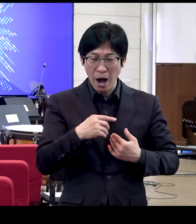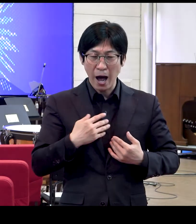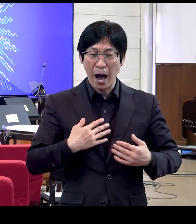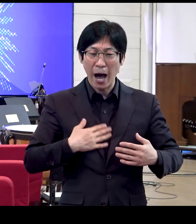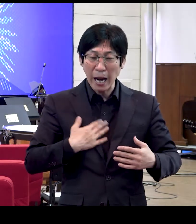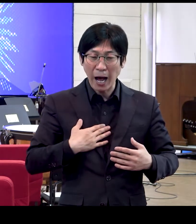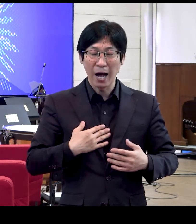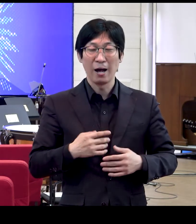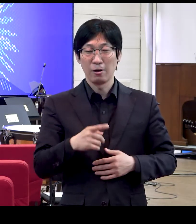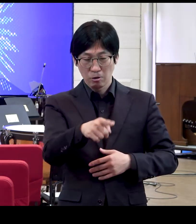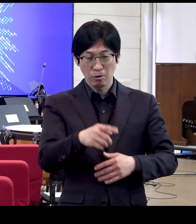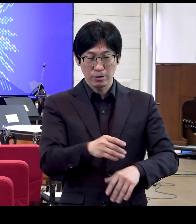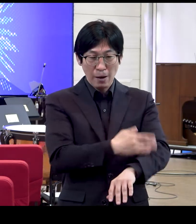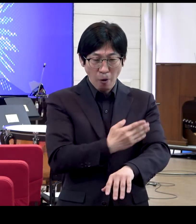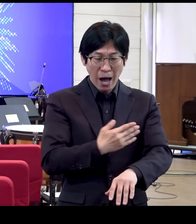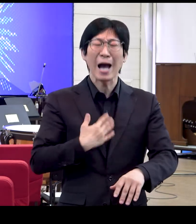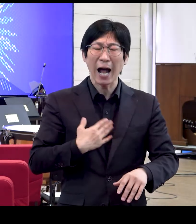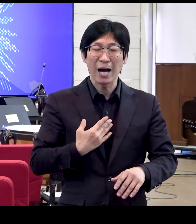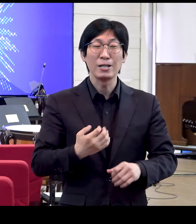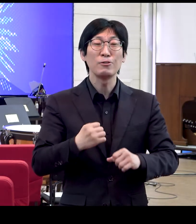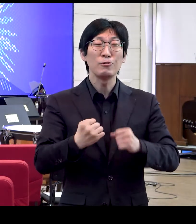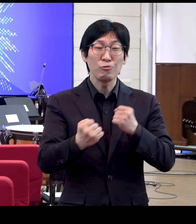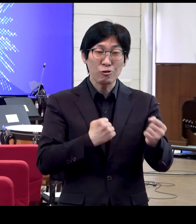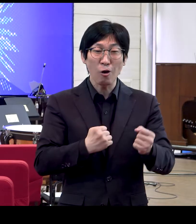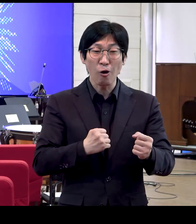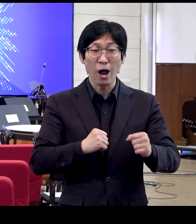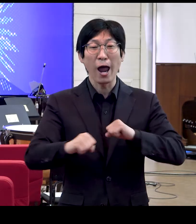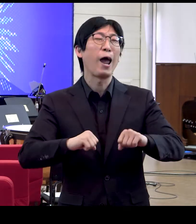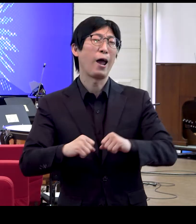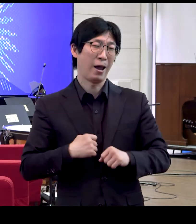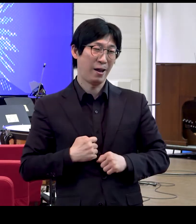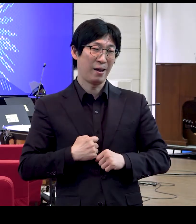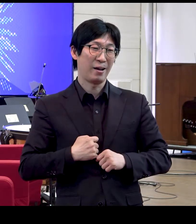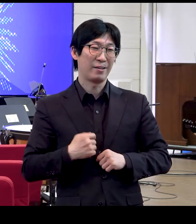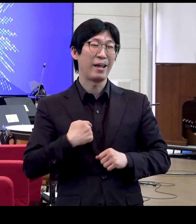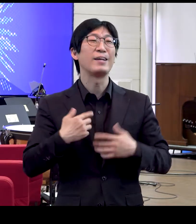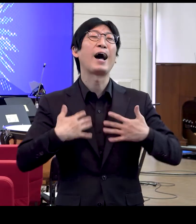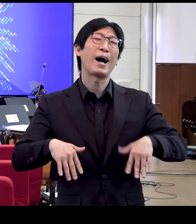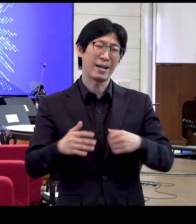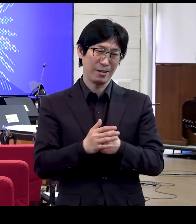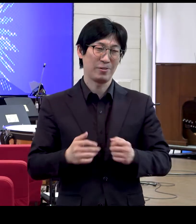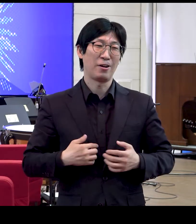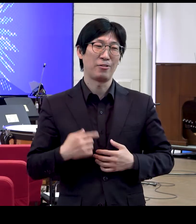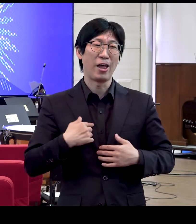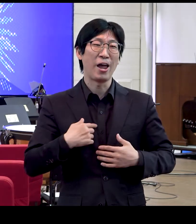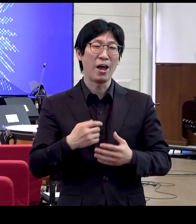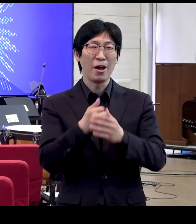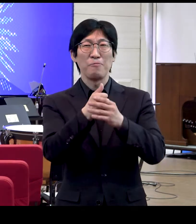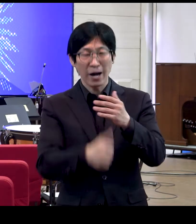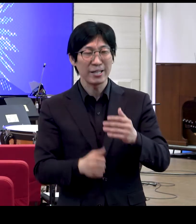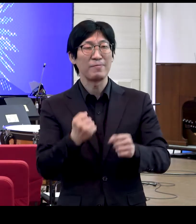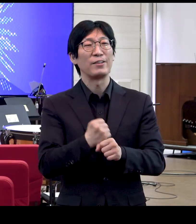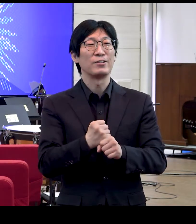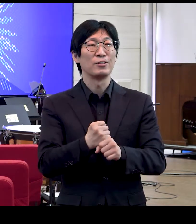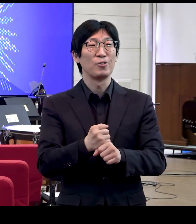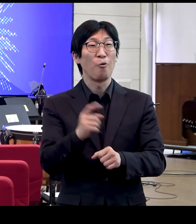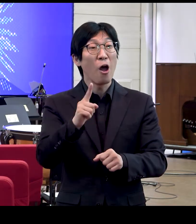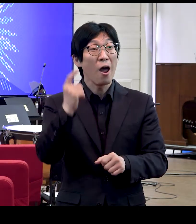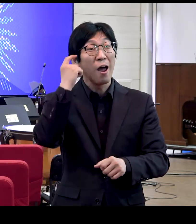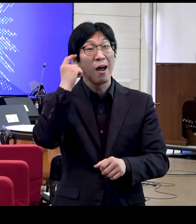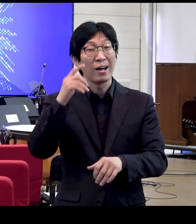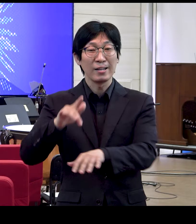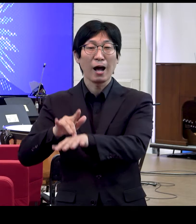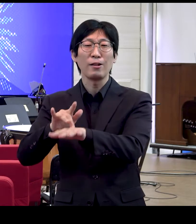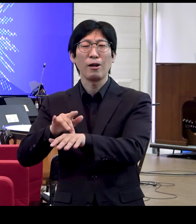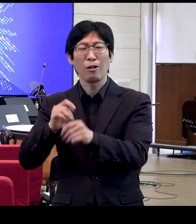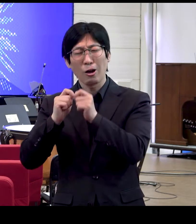해서는 안 되는 줄 알아요. 그런데 거부 못하게, 그런데 거절할 수 없게, 그런데도 빠질 수밖에 없게끔 만드는 게 사탄의